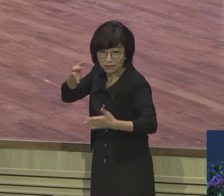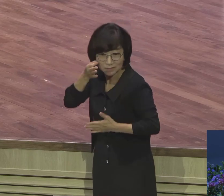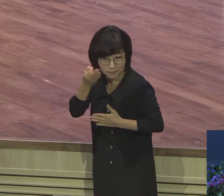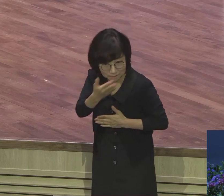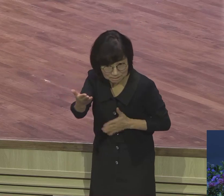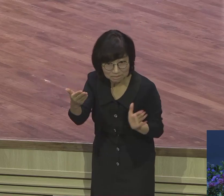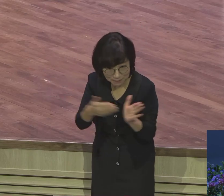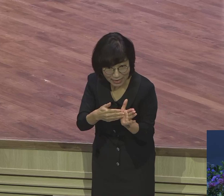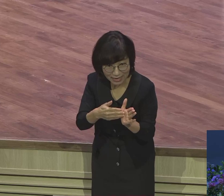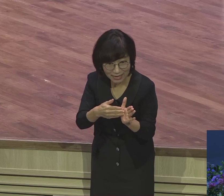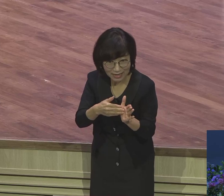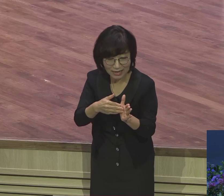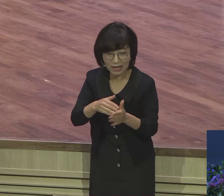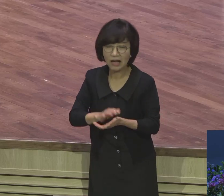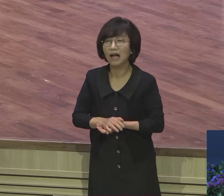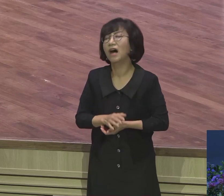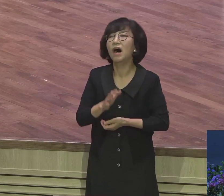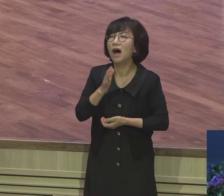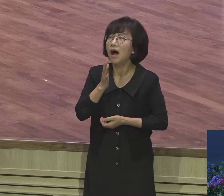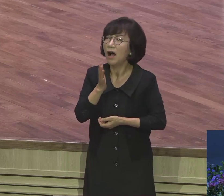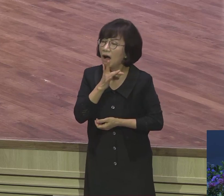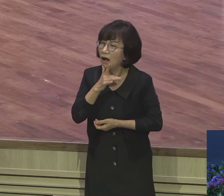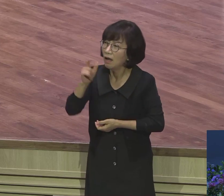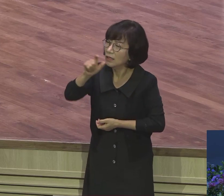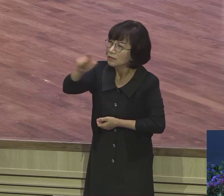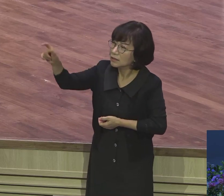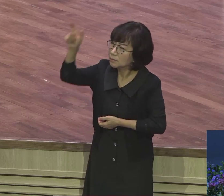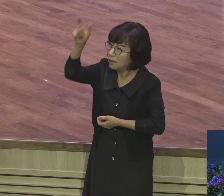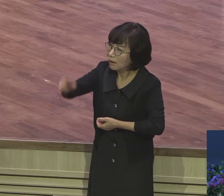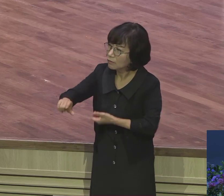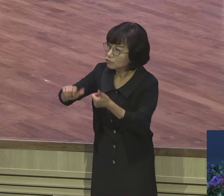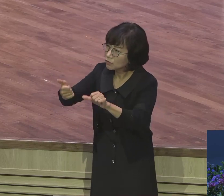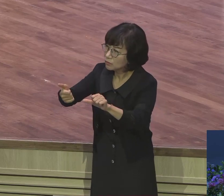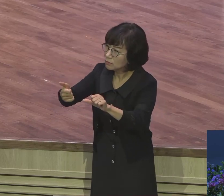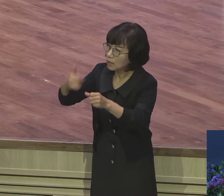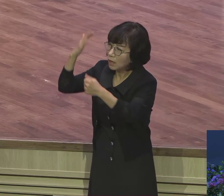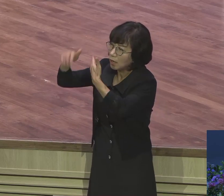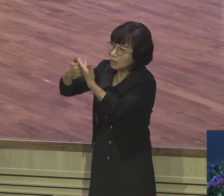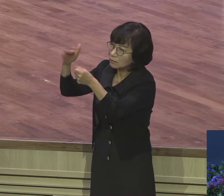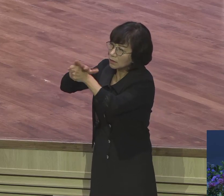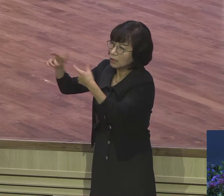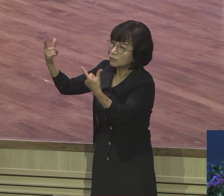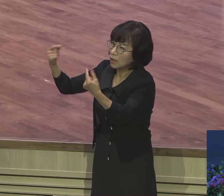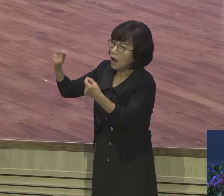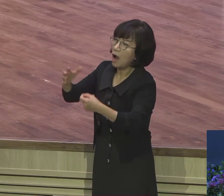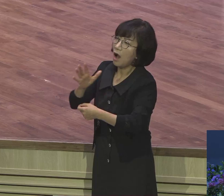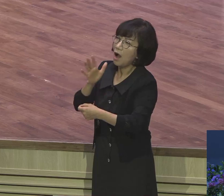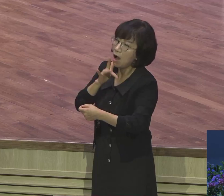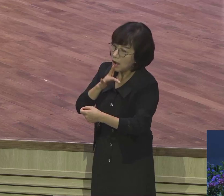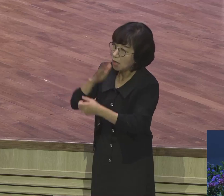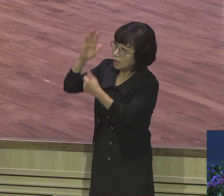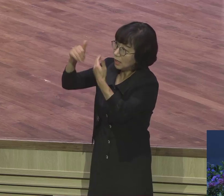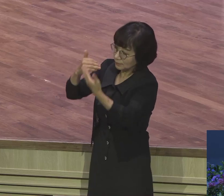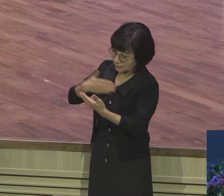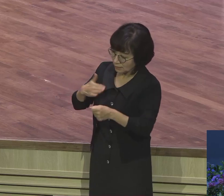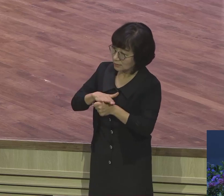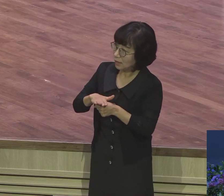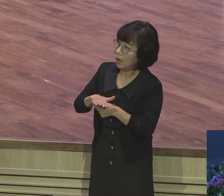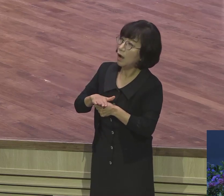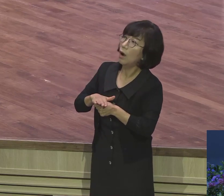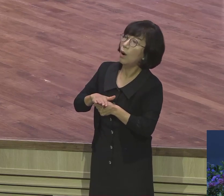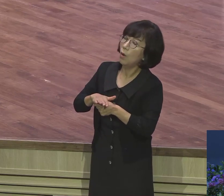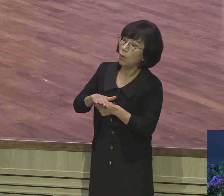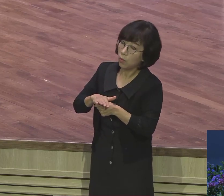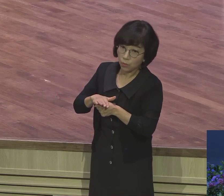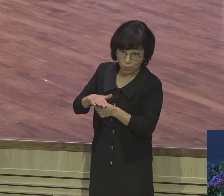주셨다. 아 십자가 죽음이 하나님의 사랑이었구나. 하나님 나를 이렇게 사랑하시는구나.